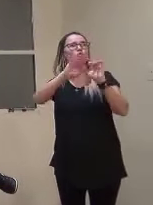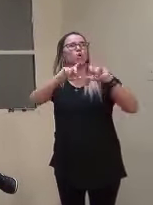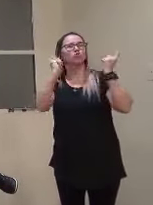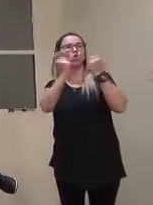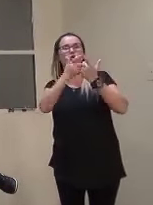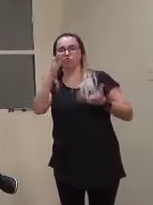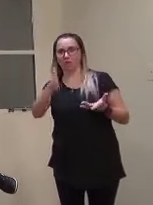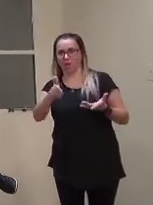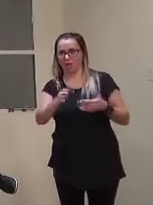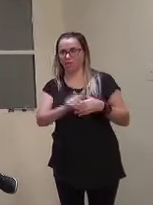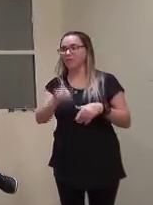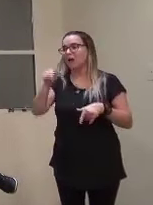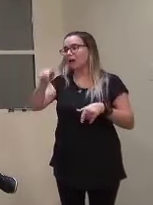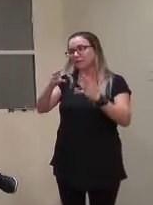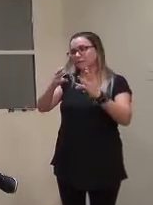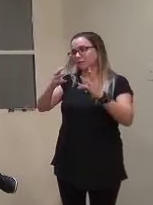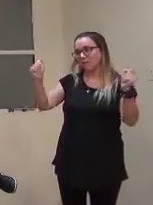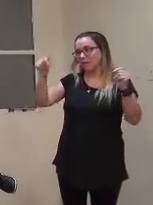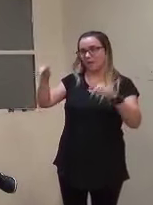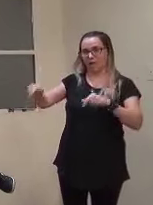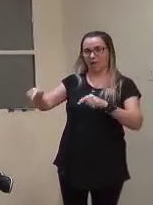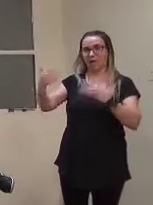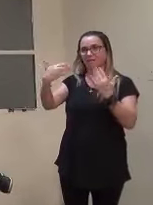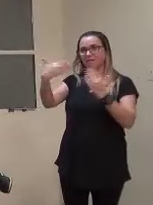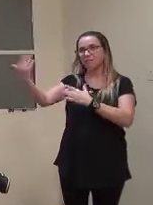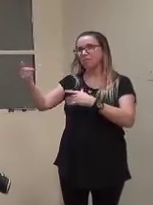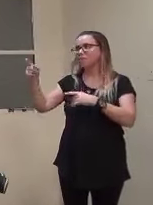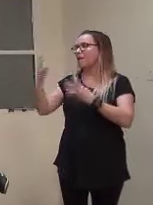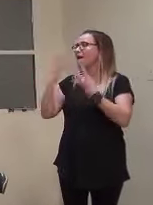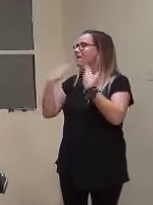esto vamos a hacer ustedes